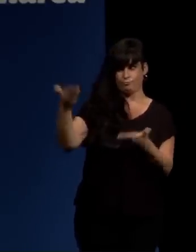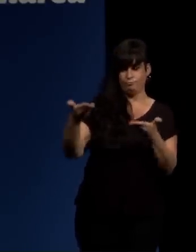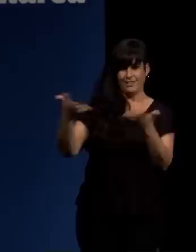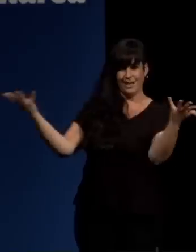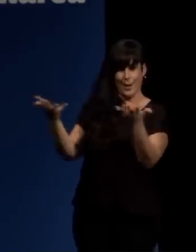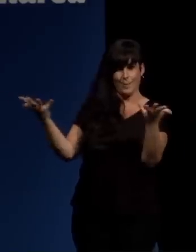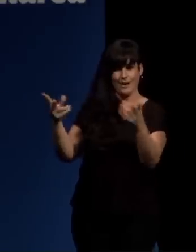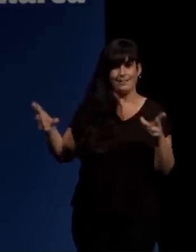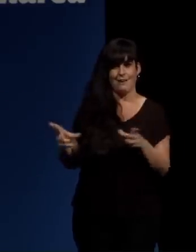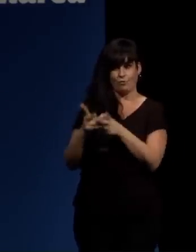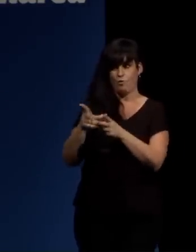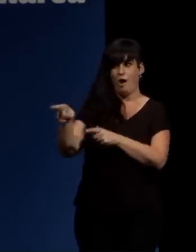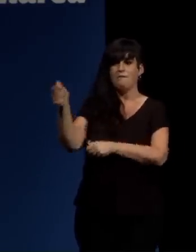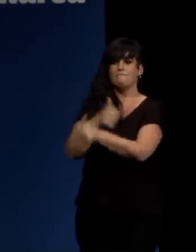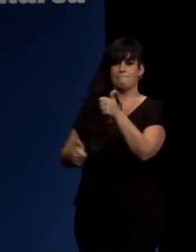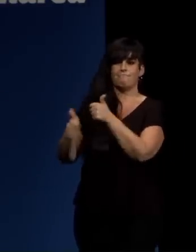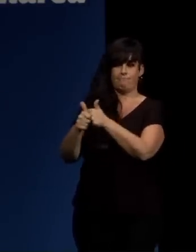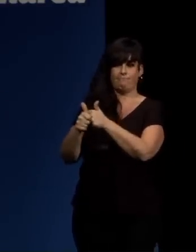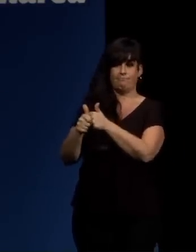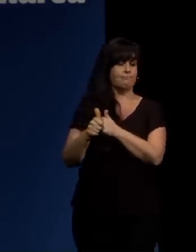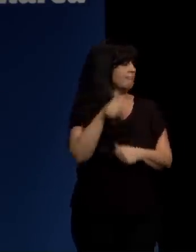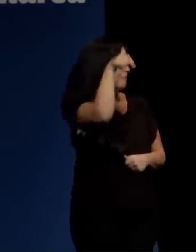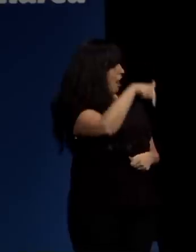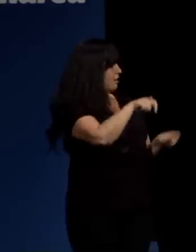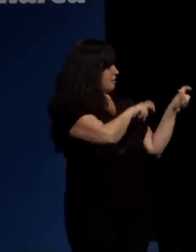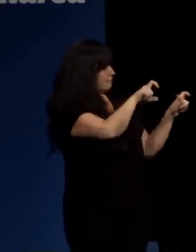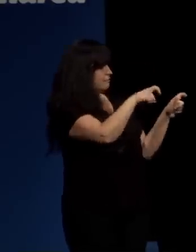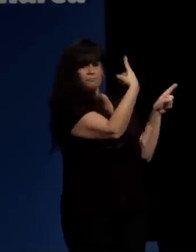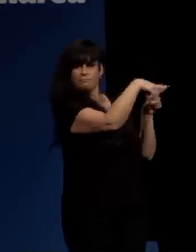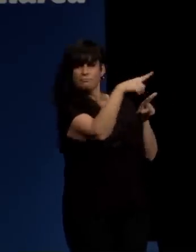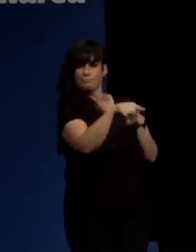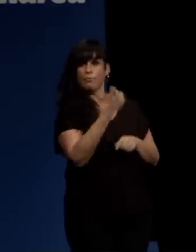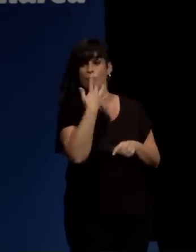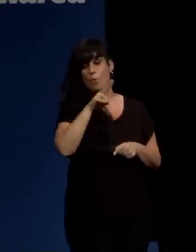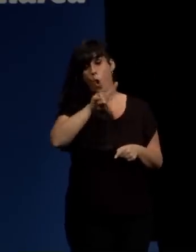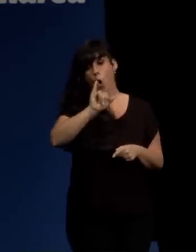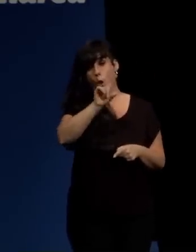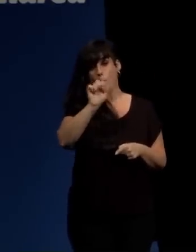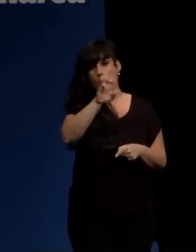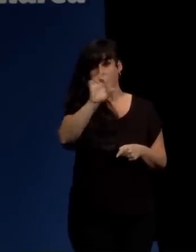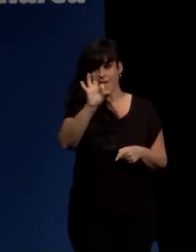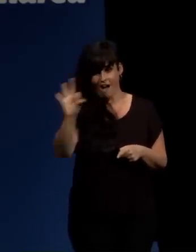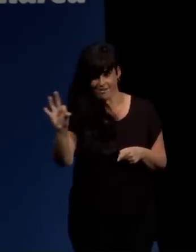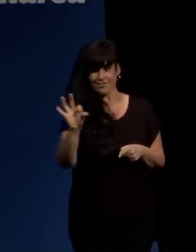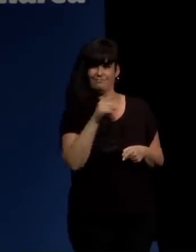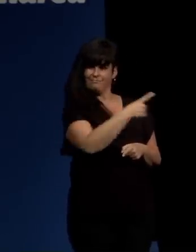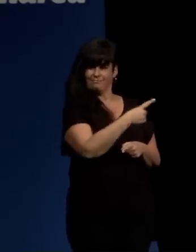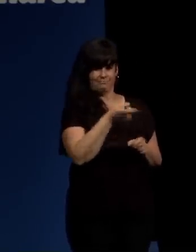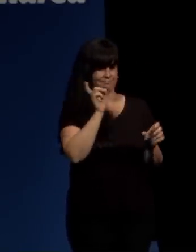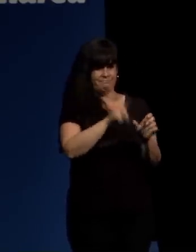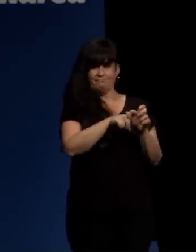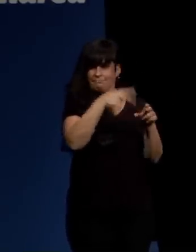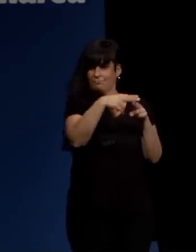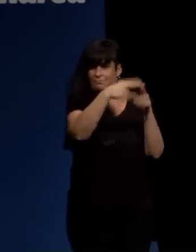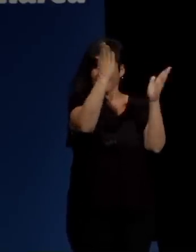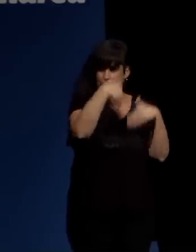emerxencia social. Aquí hai pluralidade. Temos a Luís Villares, que ven da magistratura, que non tiña afiliación política, xente da